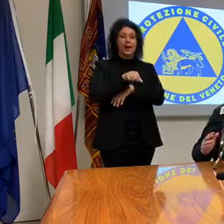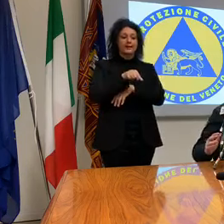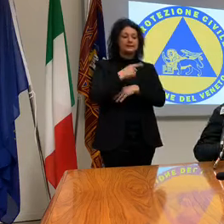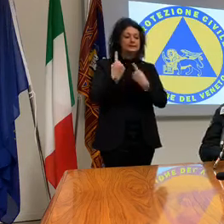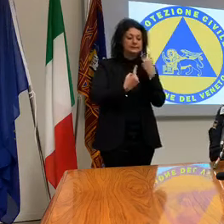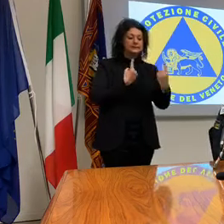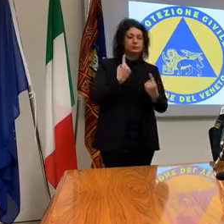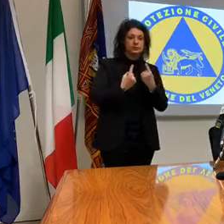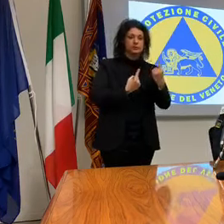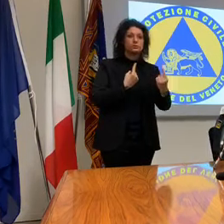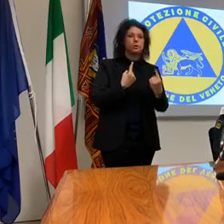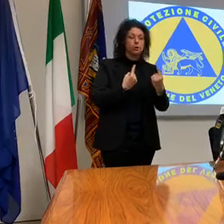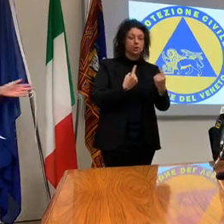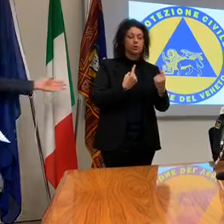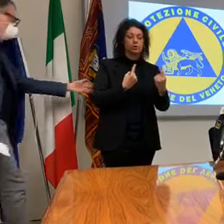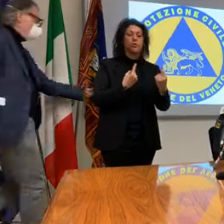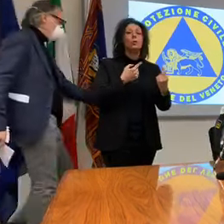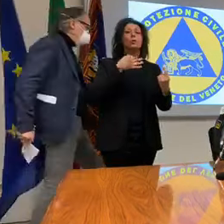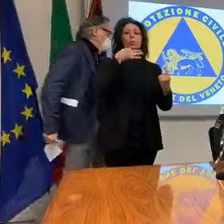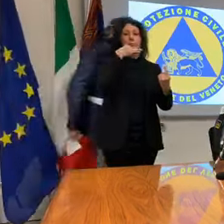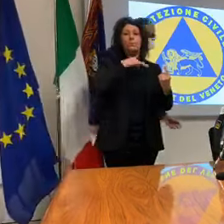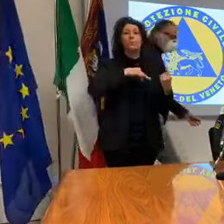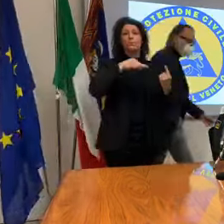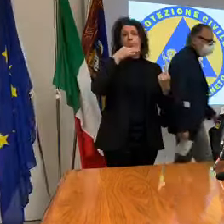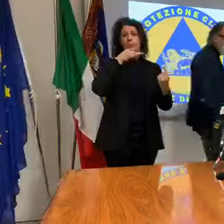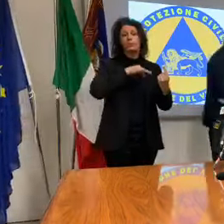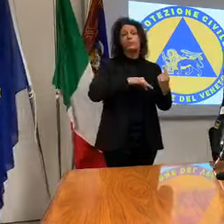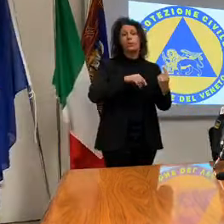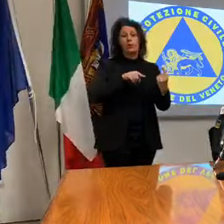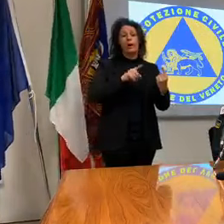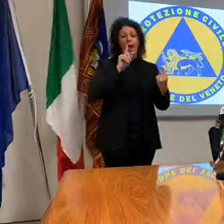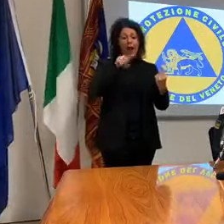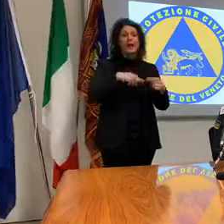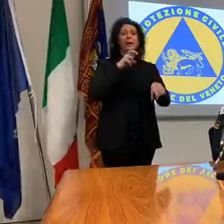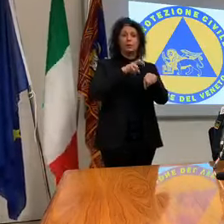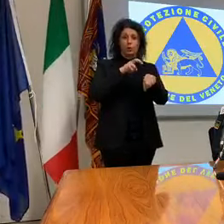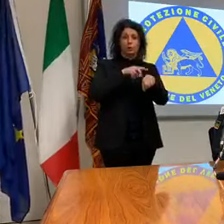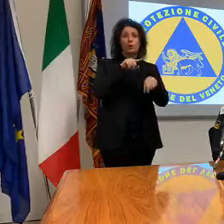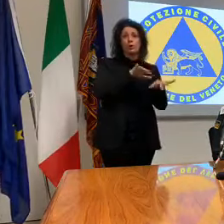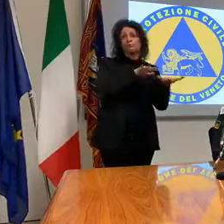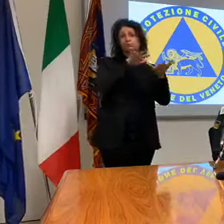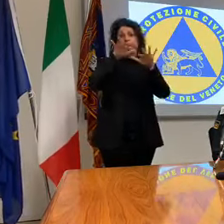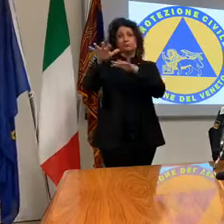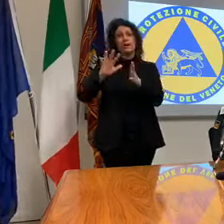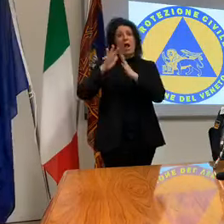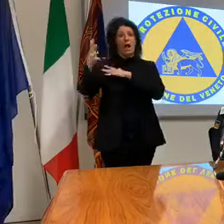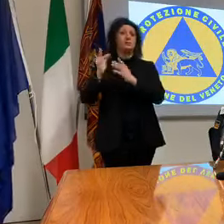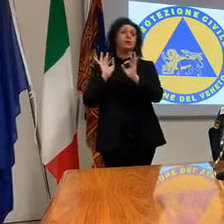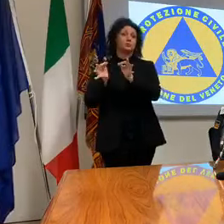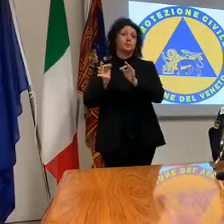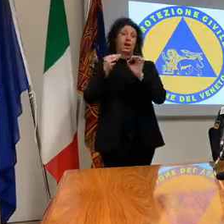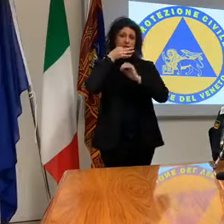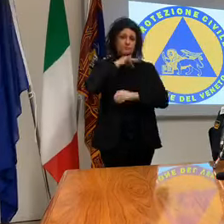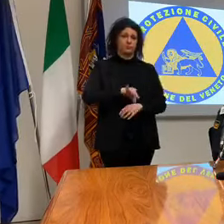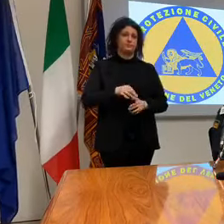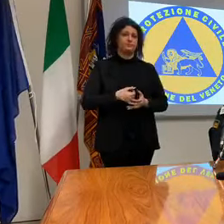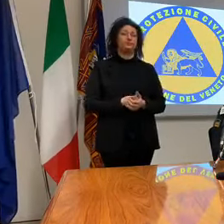sarebbe anche la migrazione di uno staff di sanitari, ovviamente. Allora, noi oggi